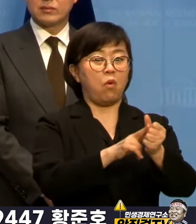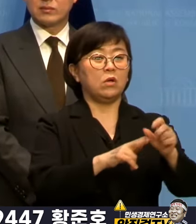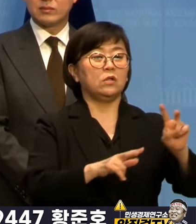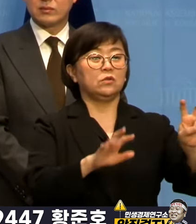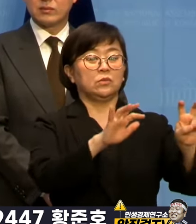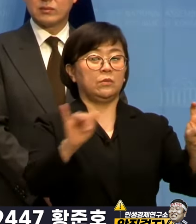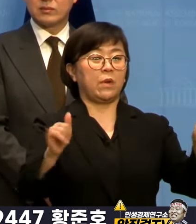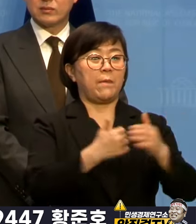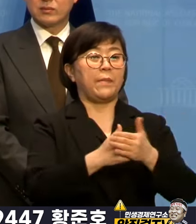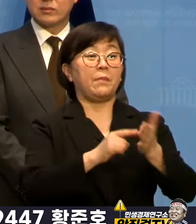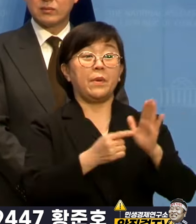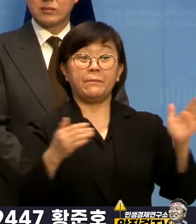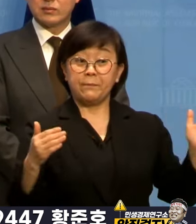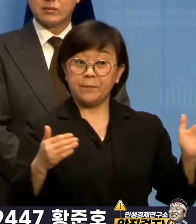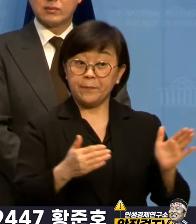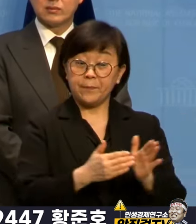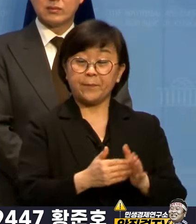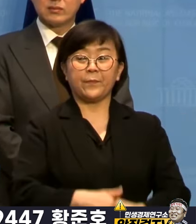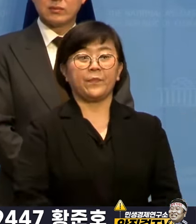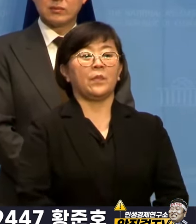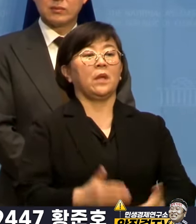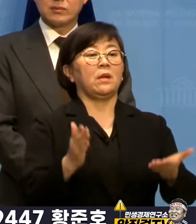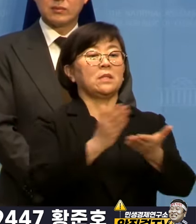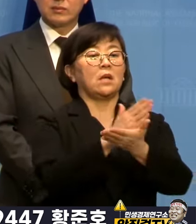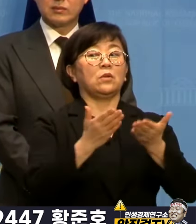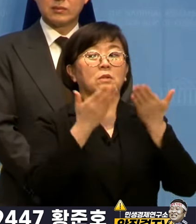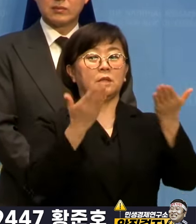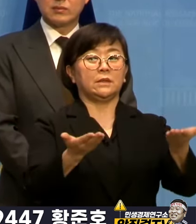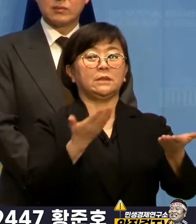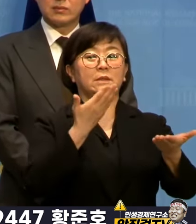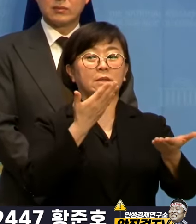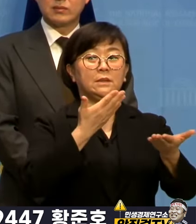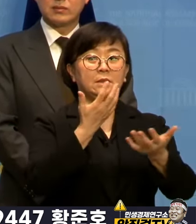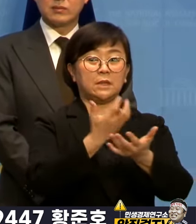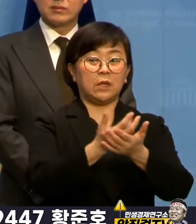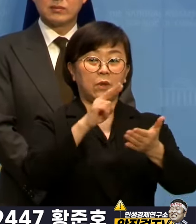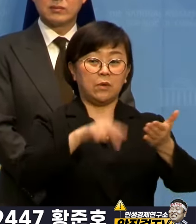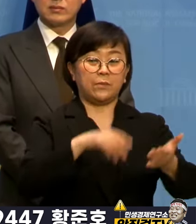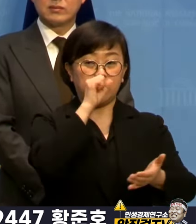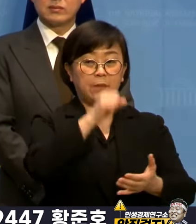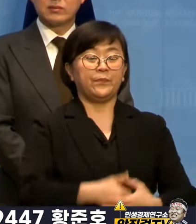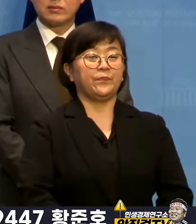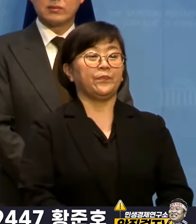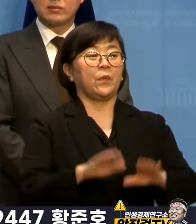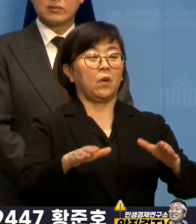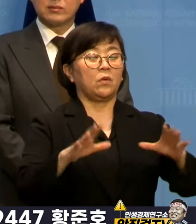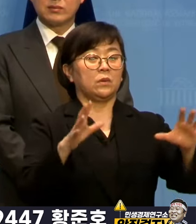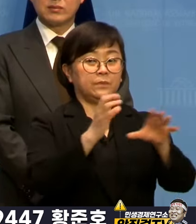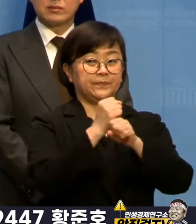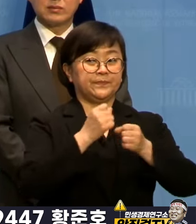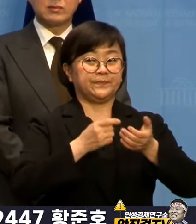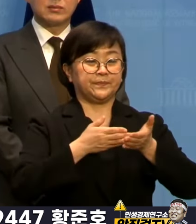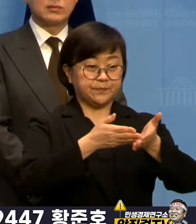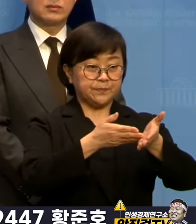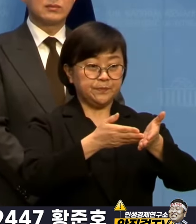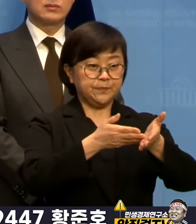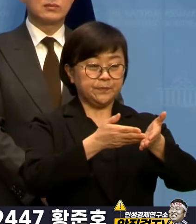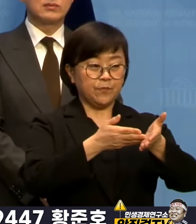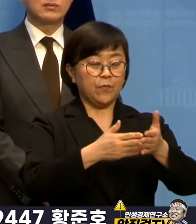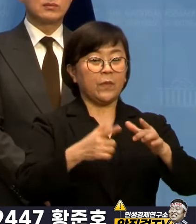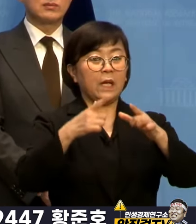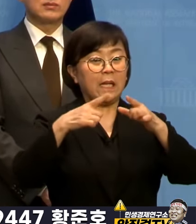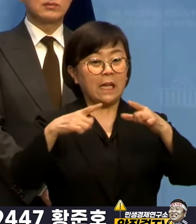20명 명단 제가 발표했으면 제가 발표한 보도를 참조하시면 됩니다. 제 오늘 기자 요지는 일단 어떻게